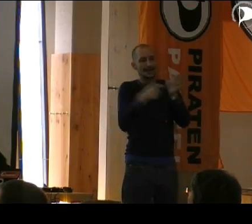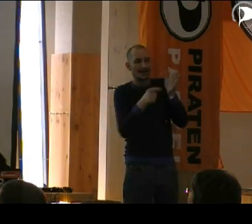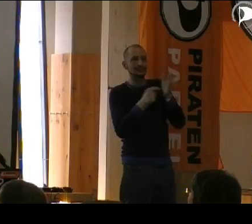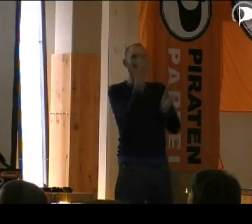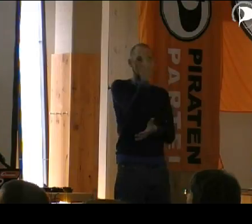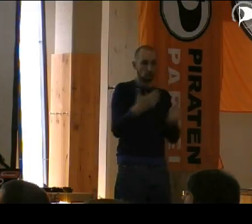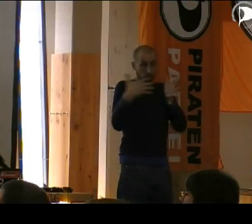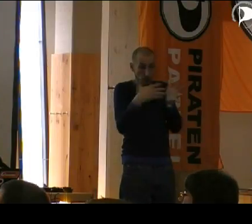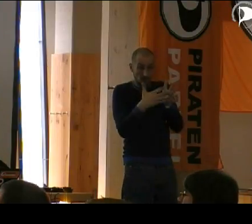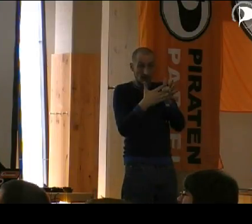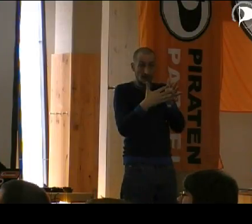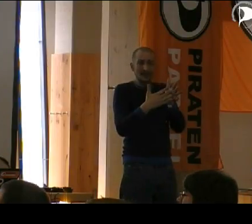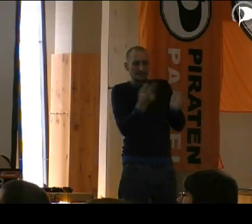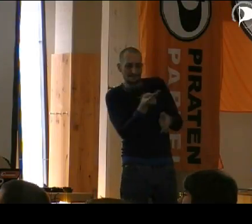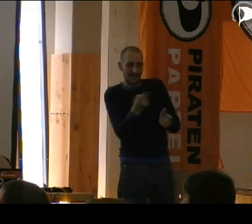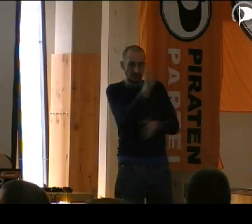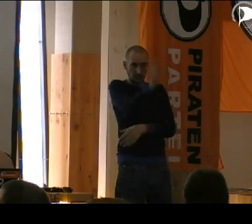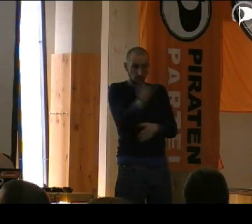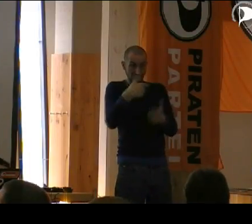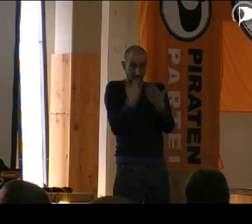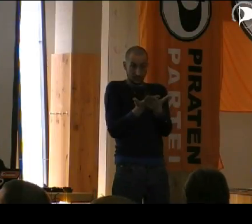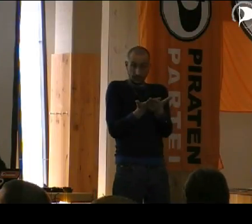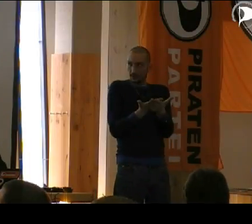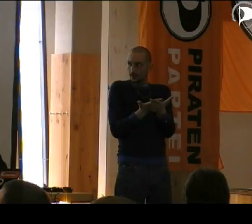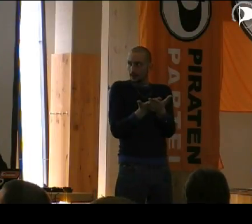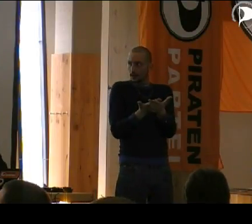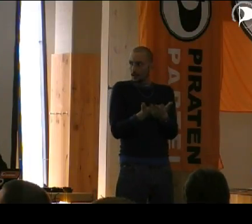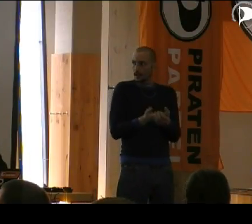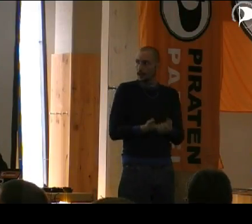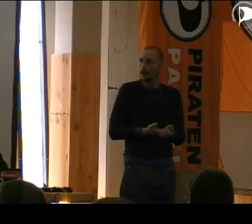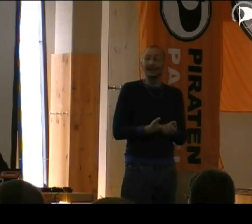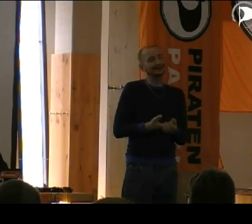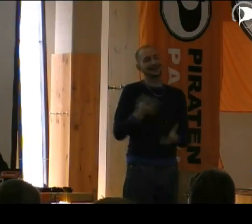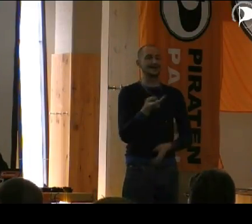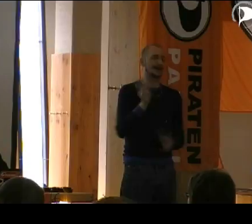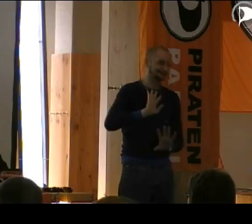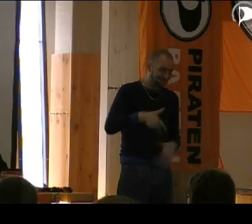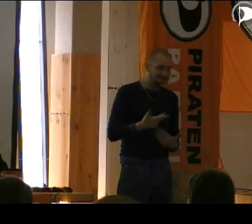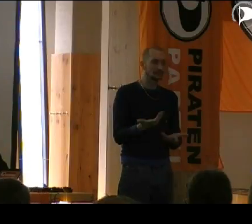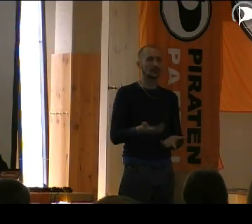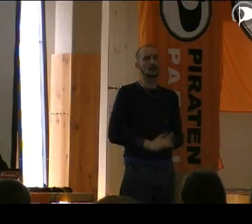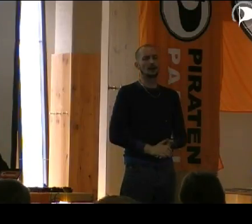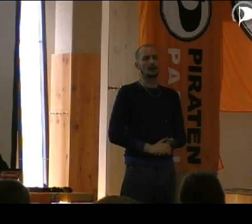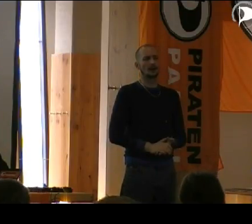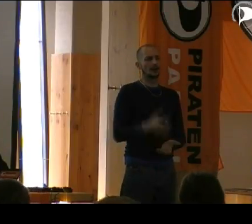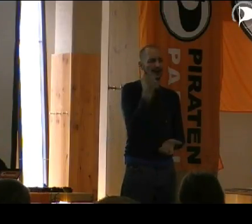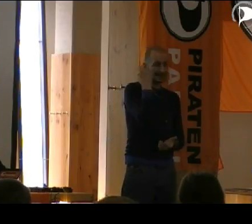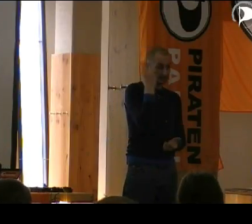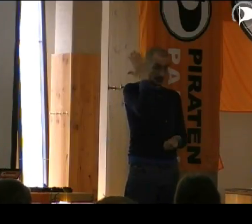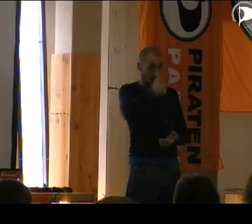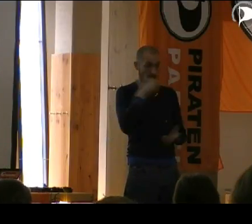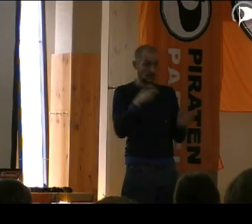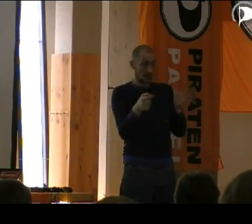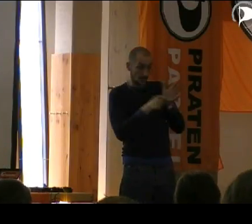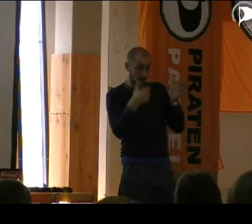nicht immer noch weiter glaube ich aber dass jetzt auch relativ egal also wir haben gestern abend die kasse